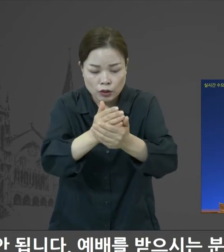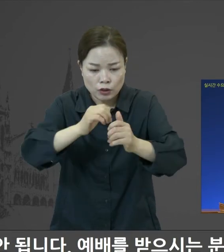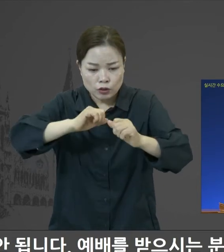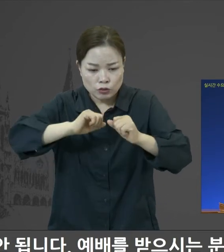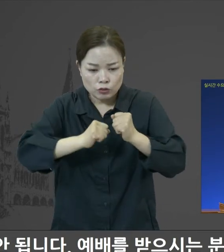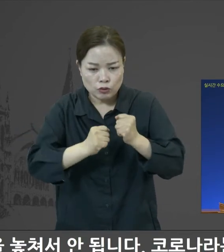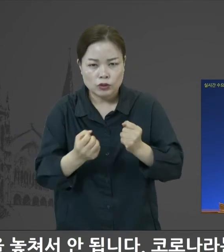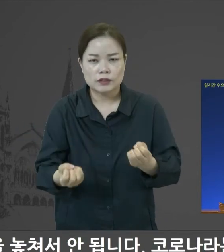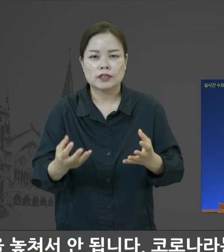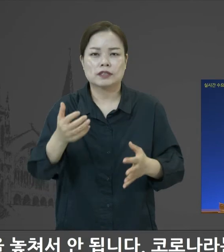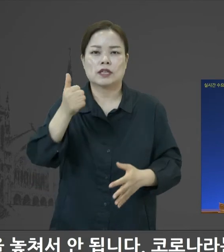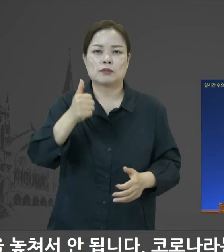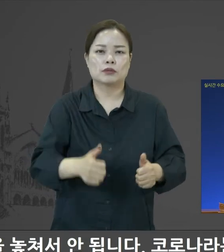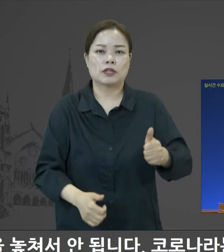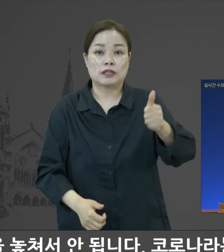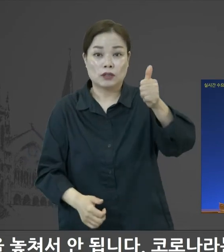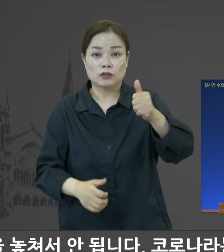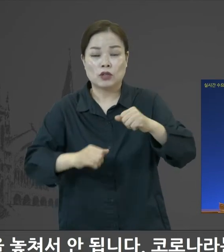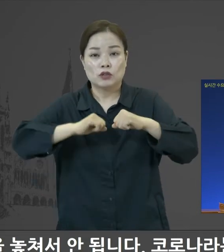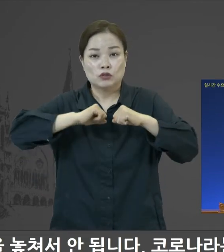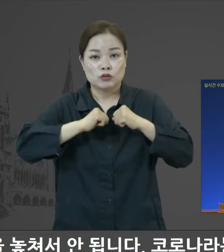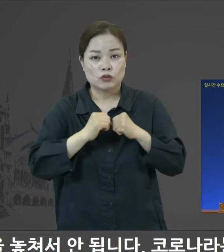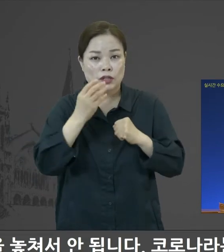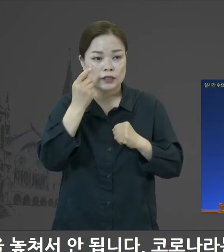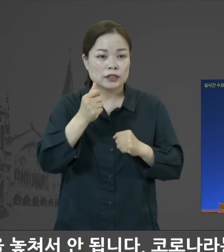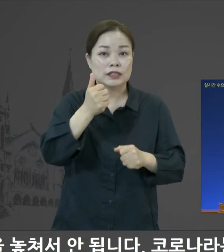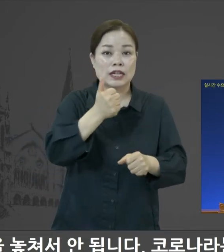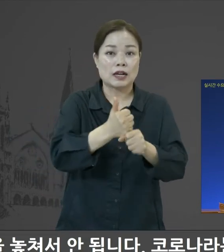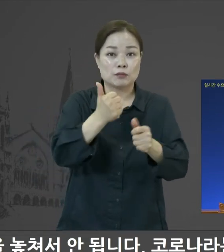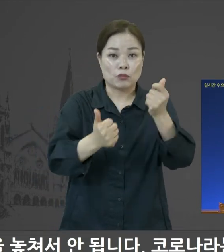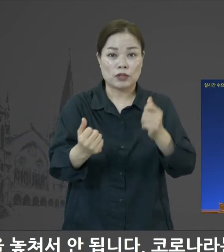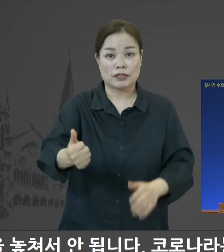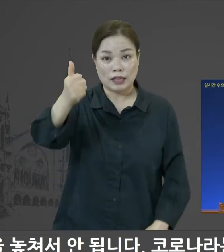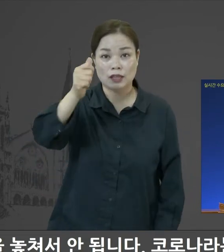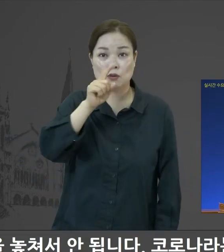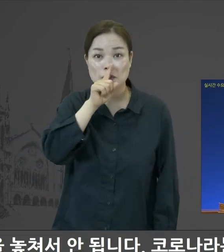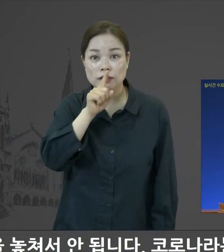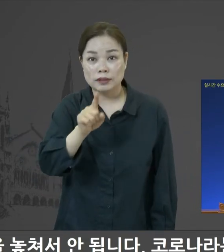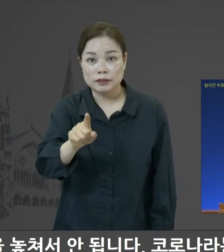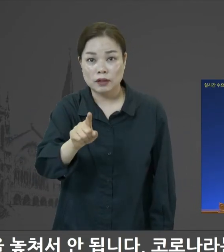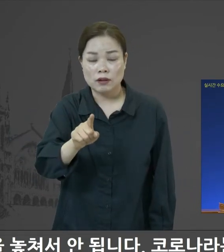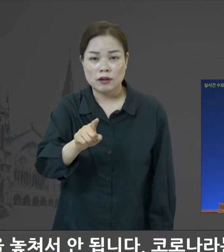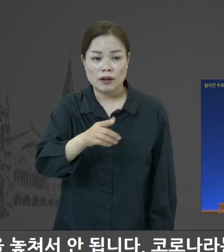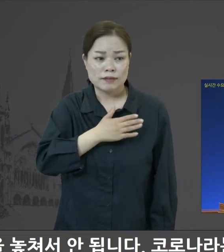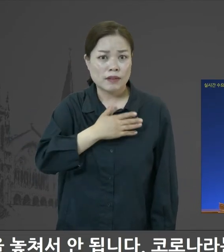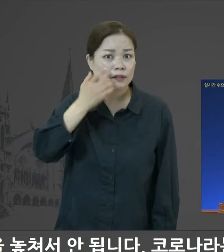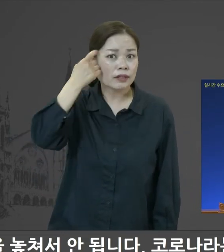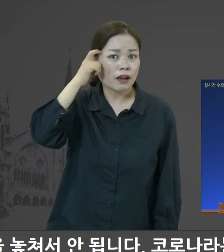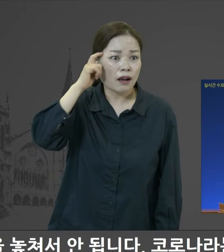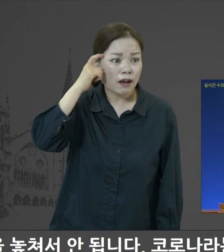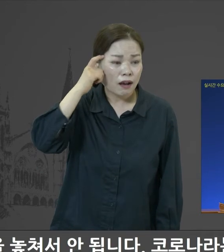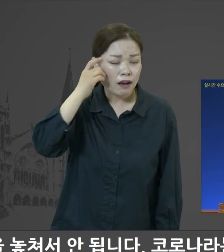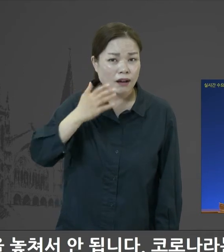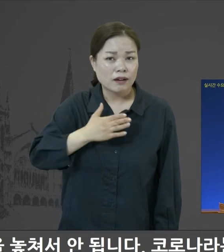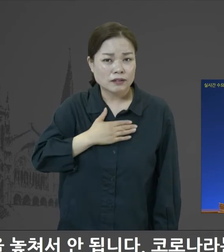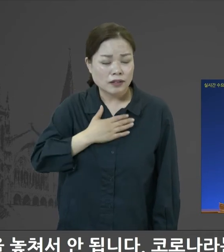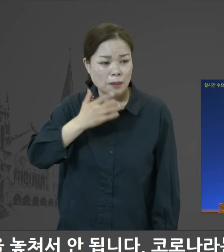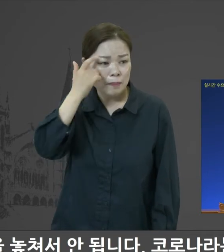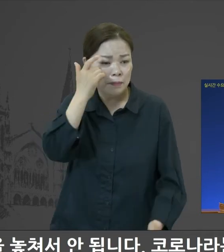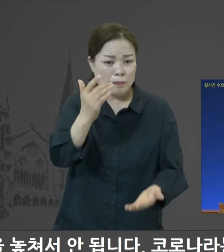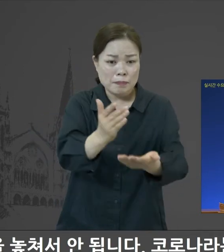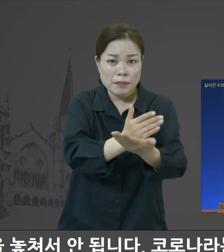제사보다 낫고 듣는 것이 순양의 기름보다 낫다고 했습니다. 내 생각, 내